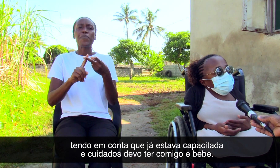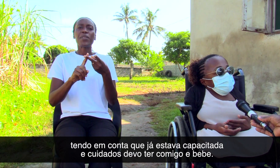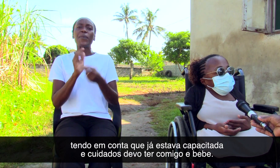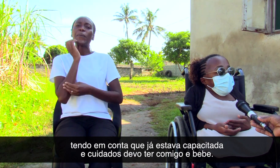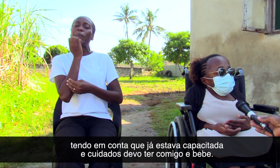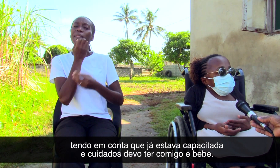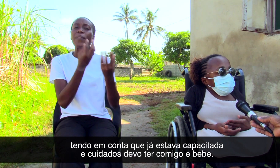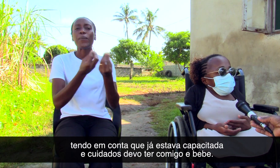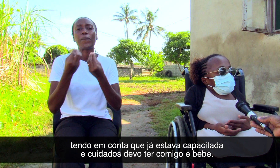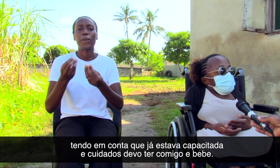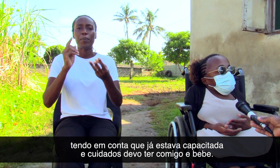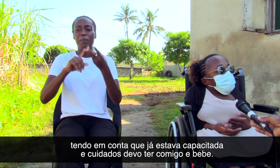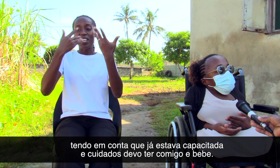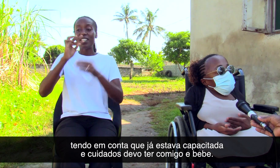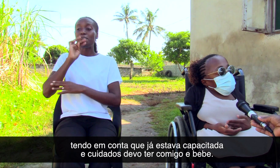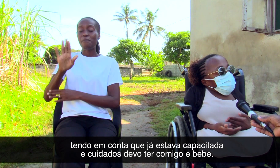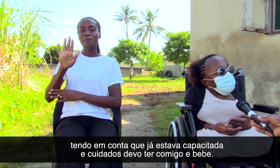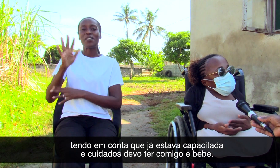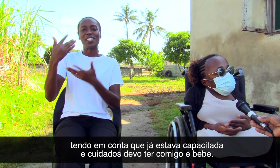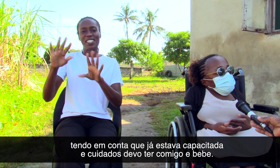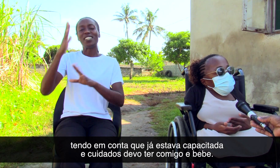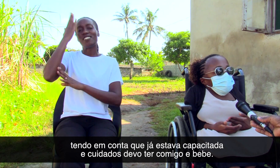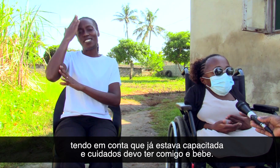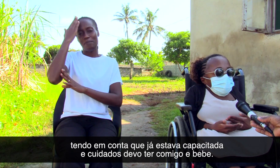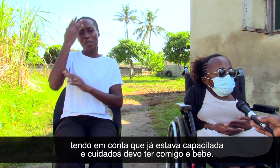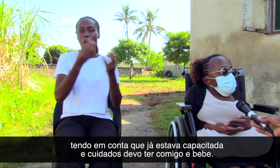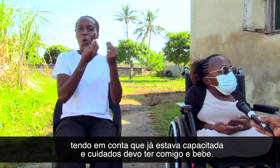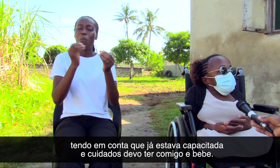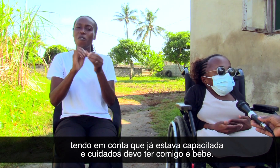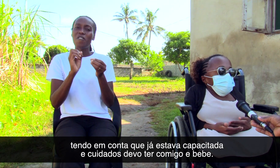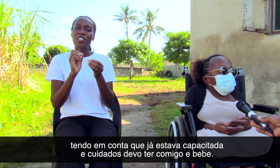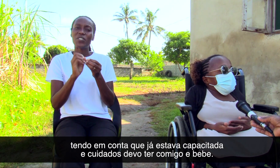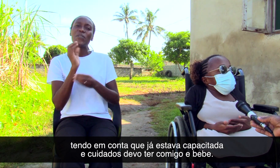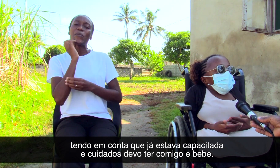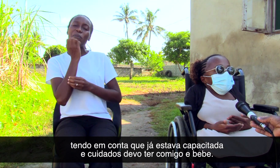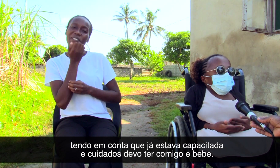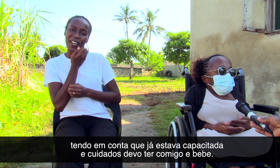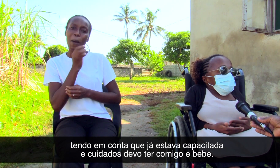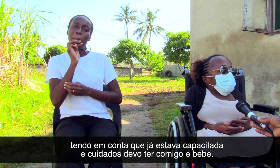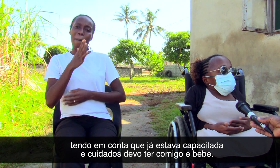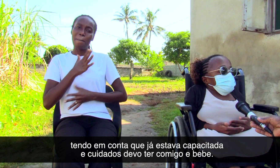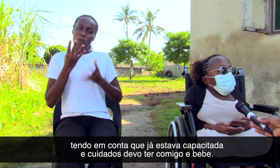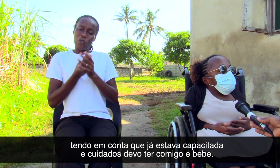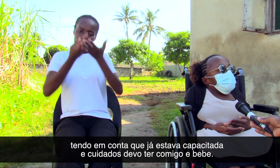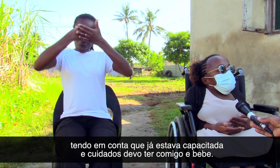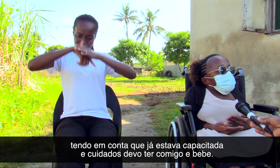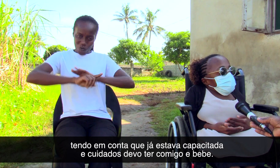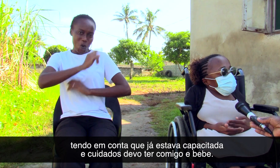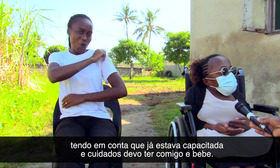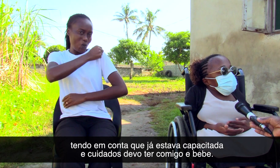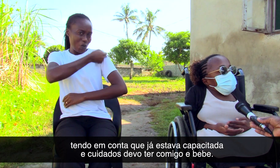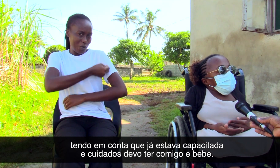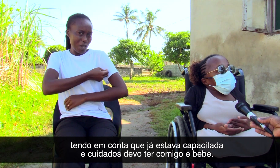estava capacitada de como cuidar, mas ela levou mesmo, teve esse cuidado, levar-me ao hospital